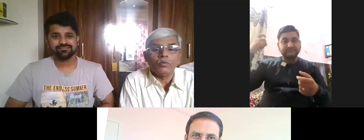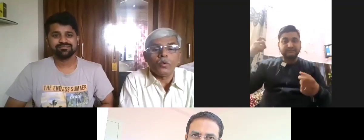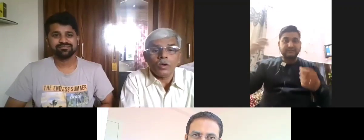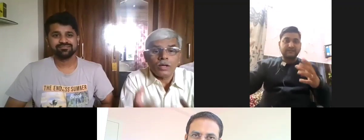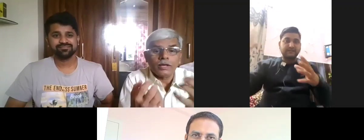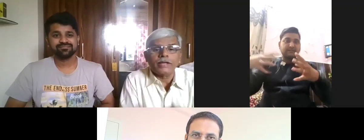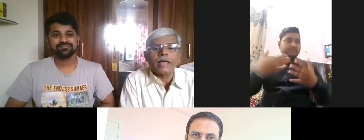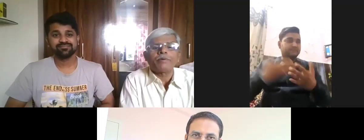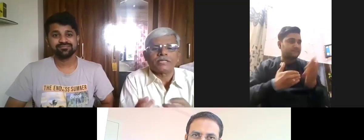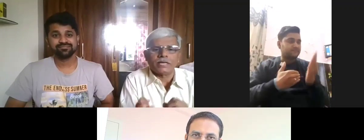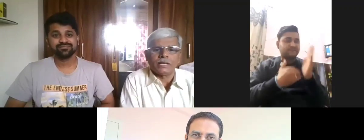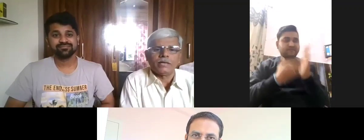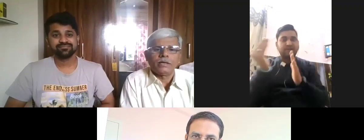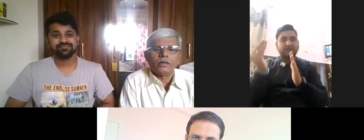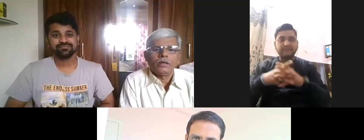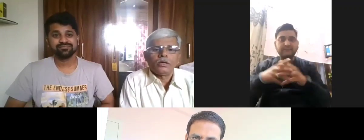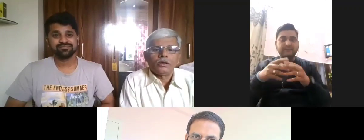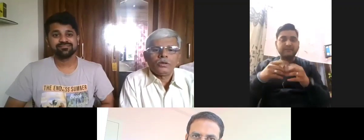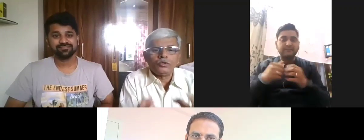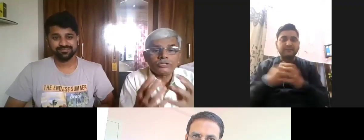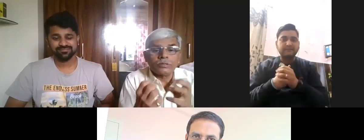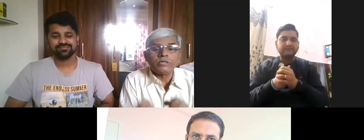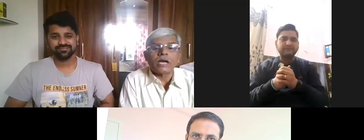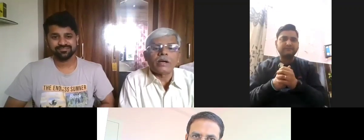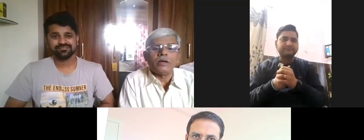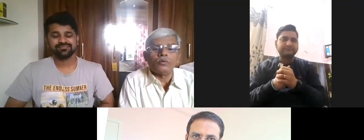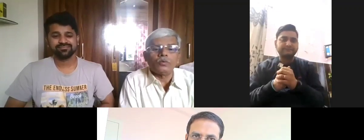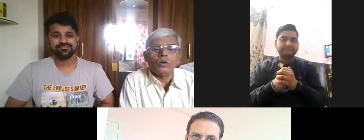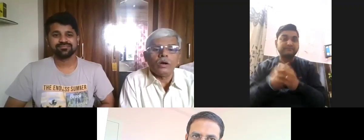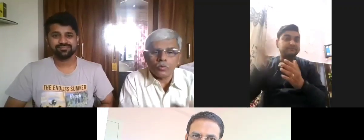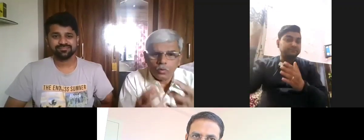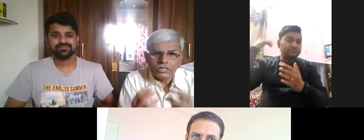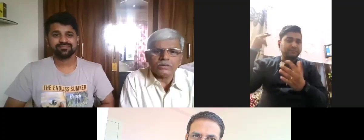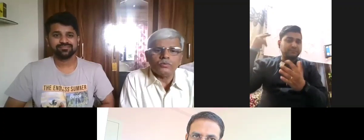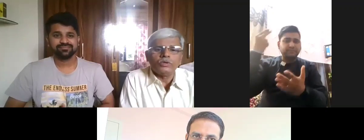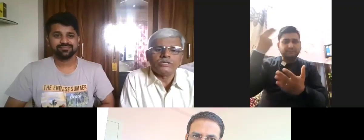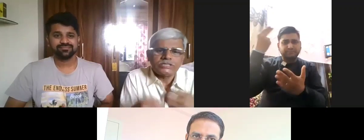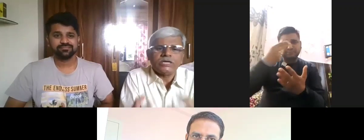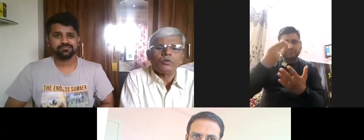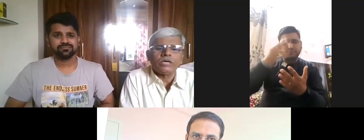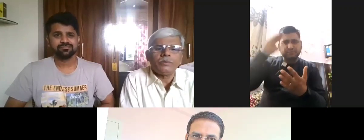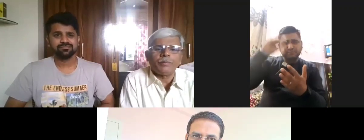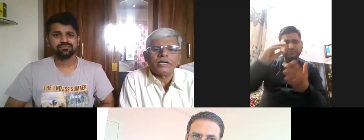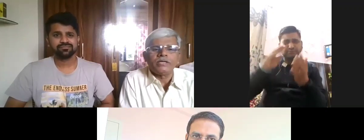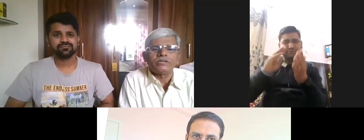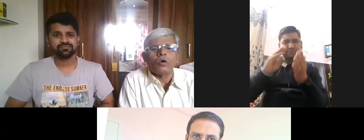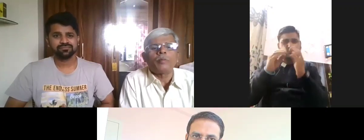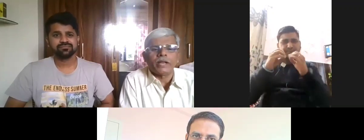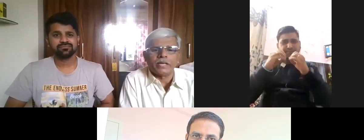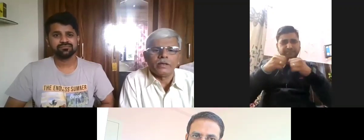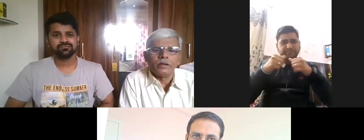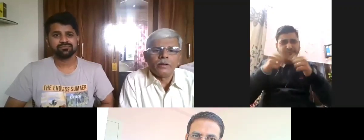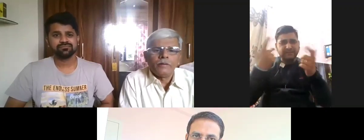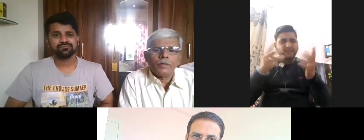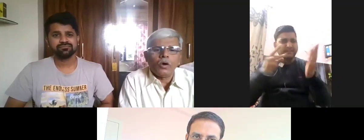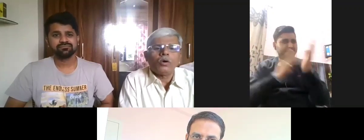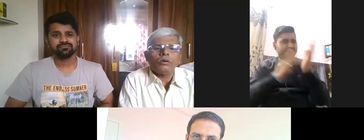डिग्री में वो ग्रैप करते गए, जो समझ आ गए उनको, और वही उसी से उनकी पेंटिंग्स और भर